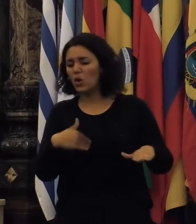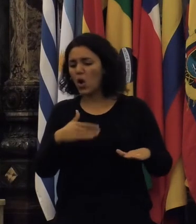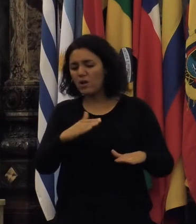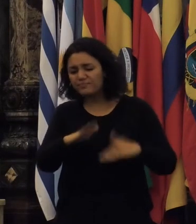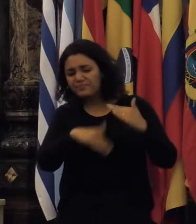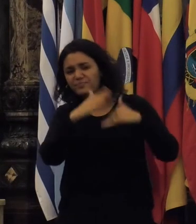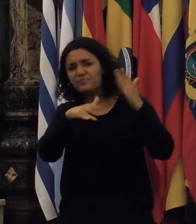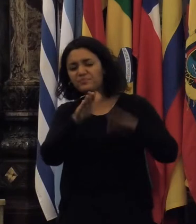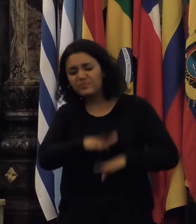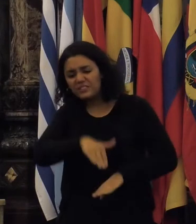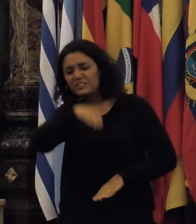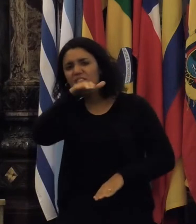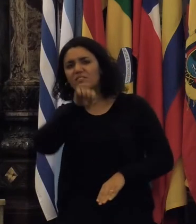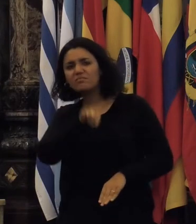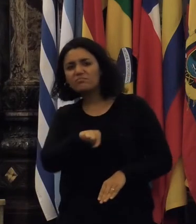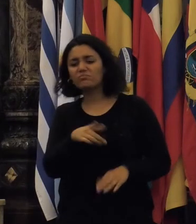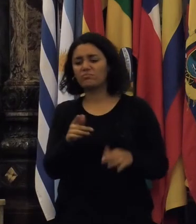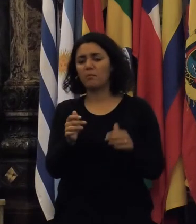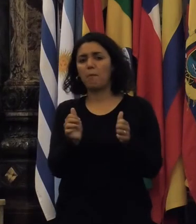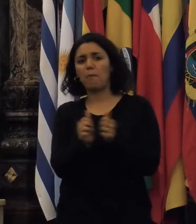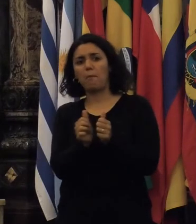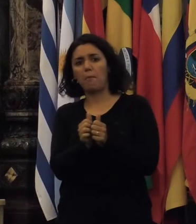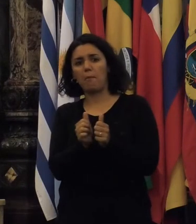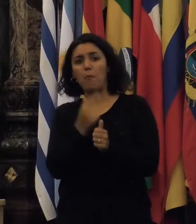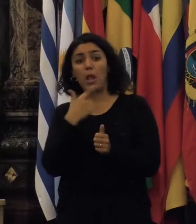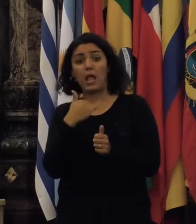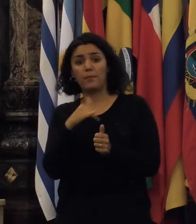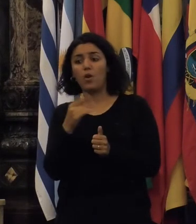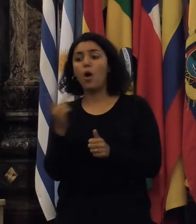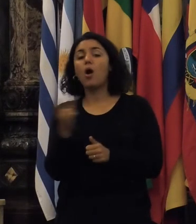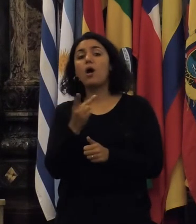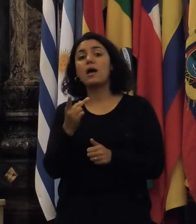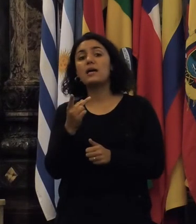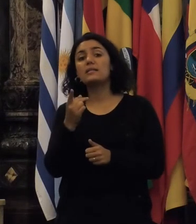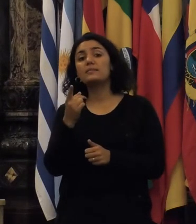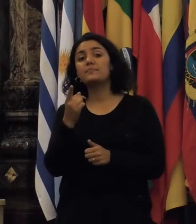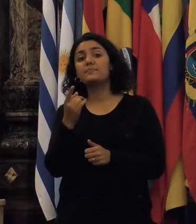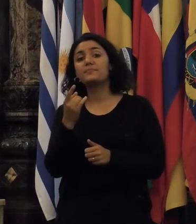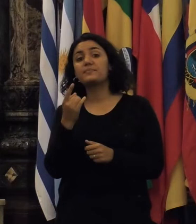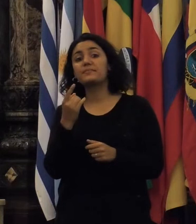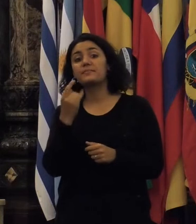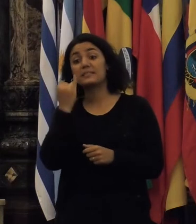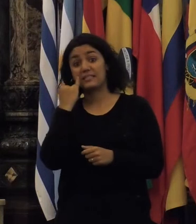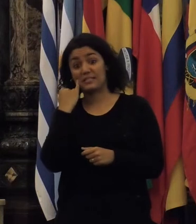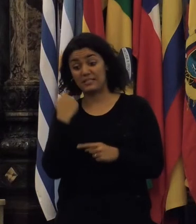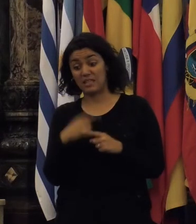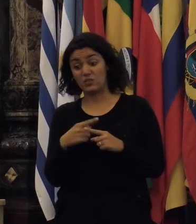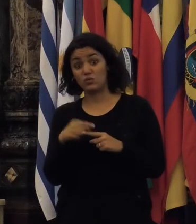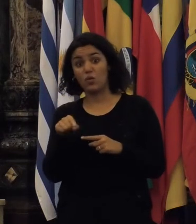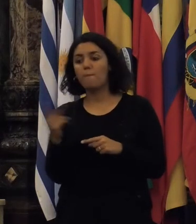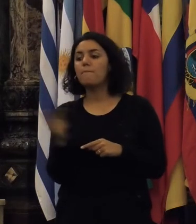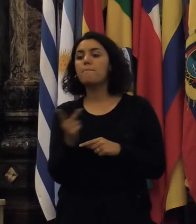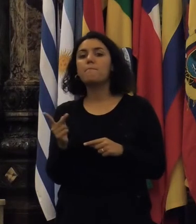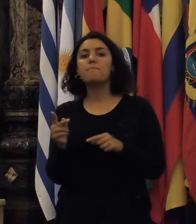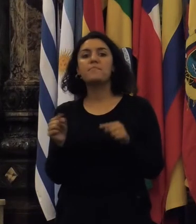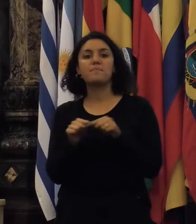cuya alianza parental es un matrimonio igualitario? ¿Quién puede decir qué es lo que va a pasar? Nosotros podemos hablar